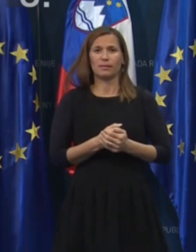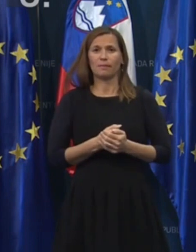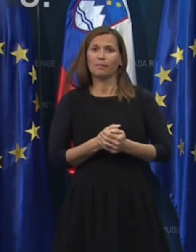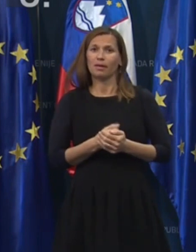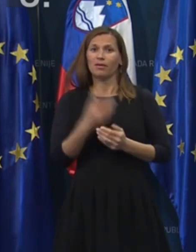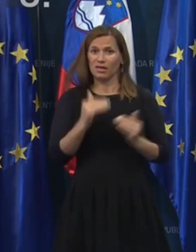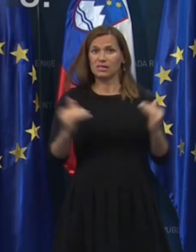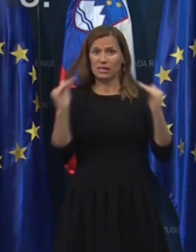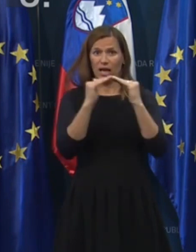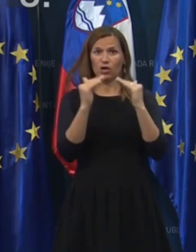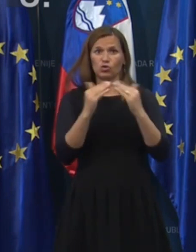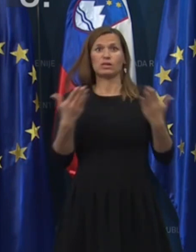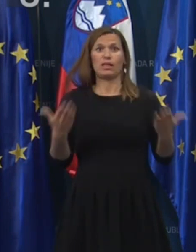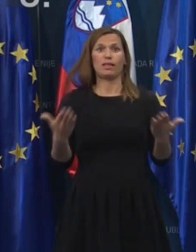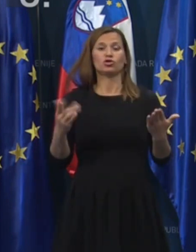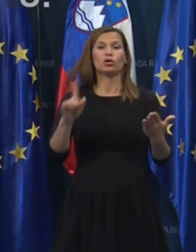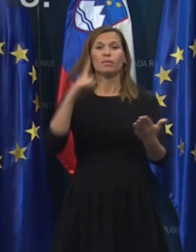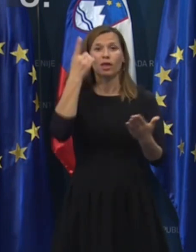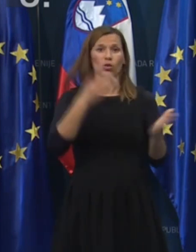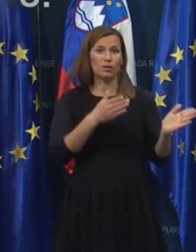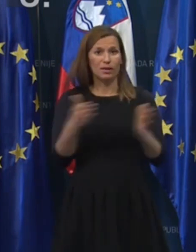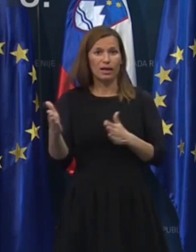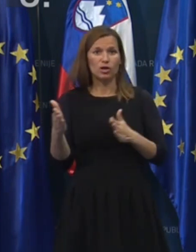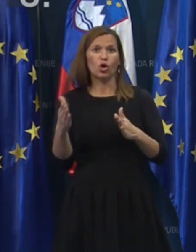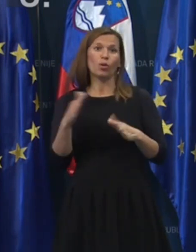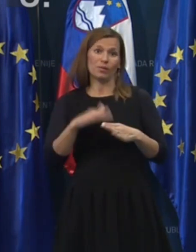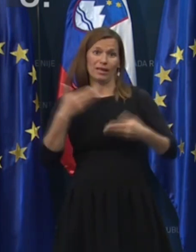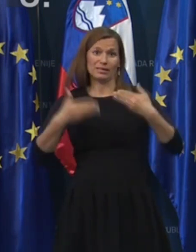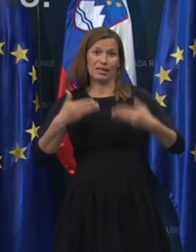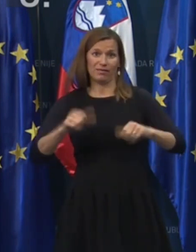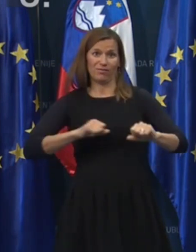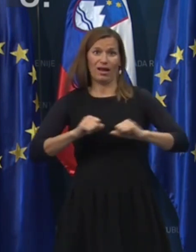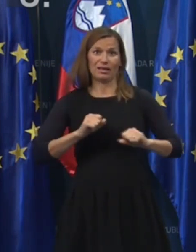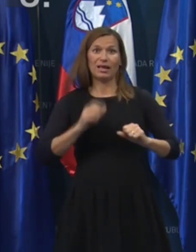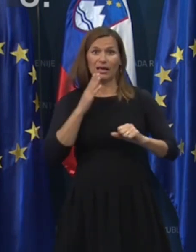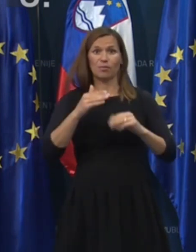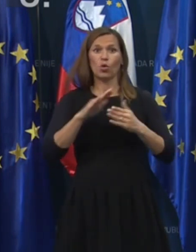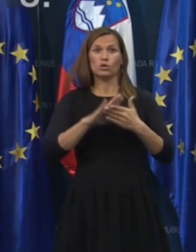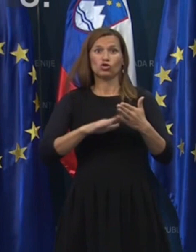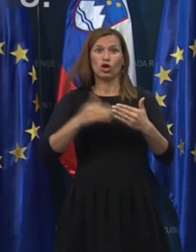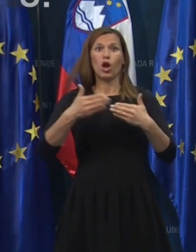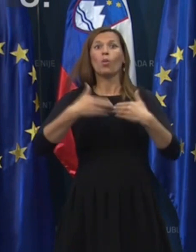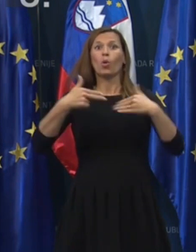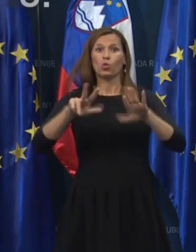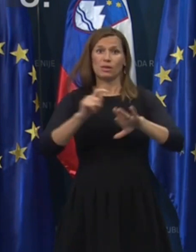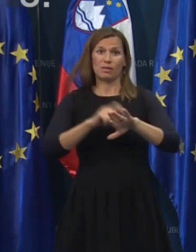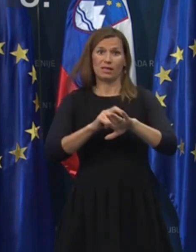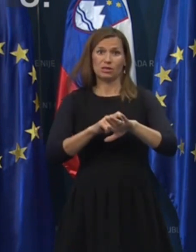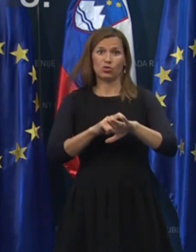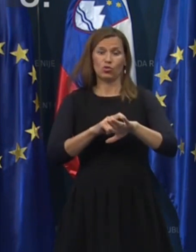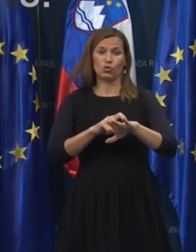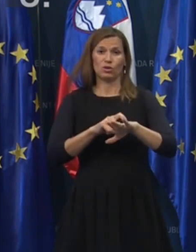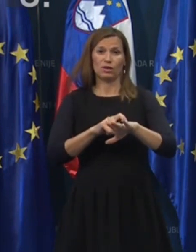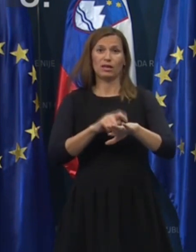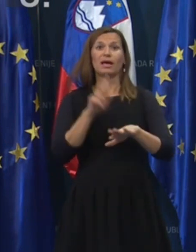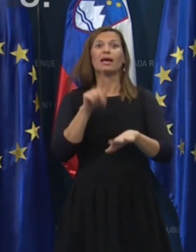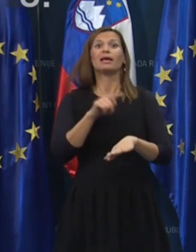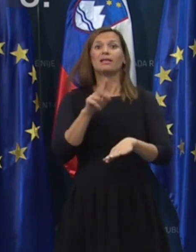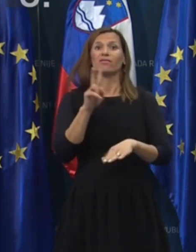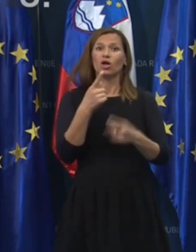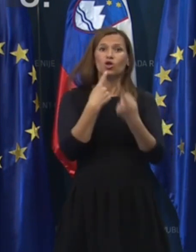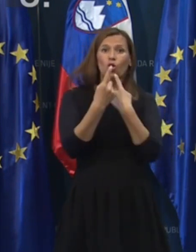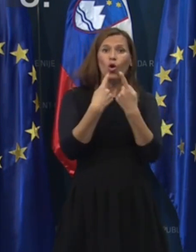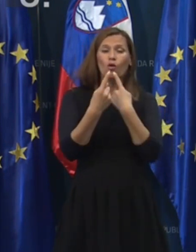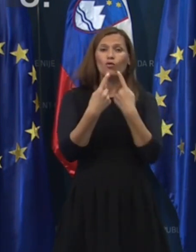in z današnjim dnevnim redom na seji vlade, ki se bo začela ob 18. uri in v dogovoru